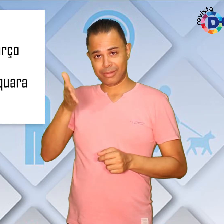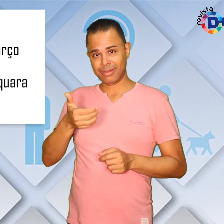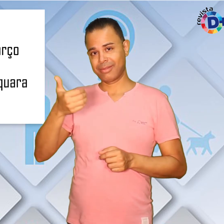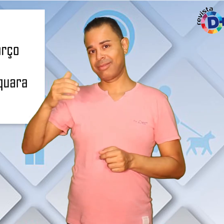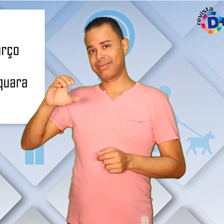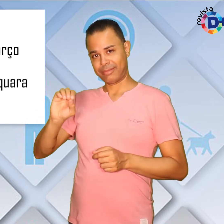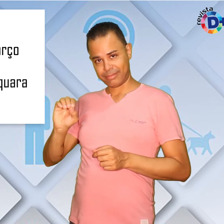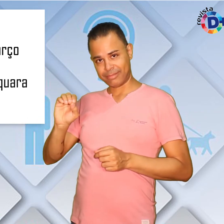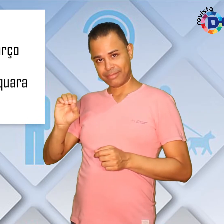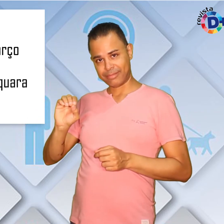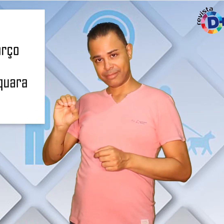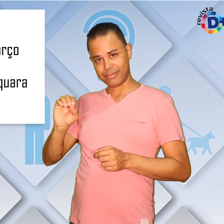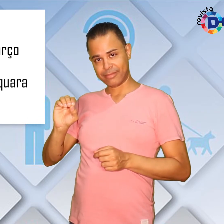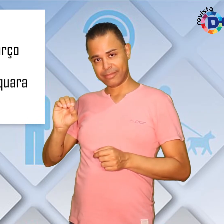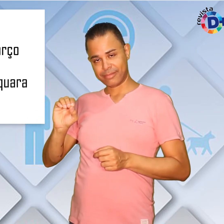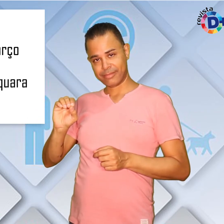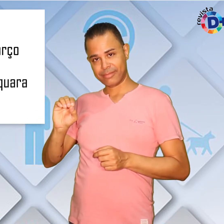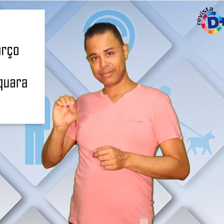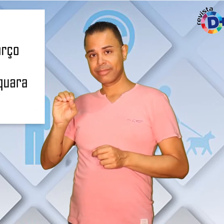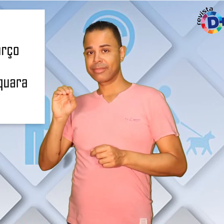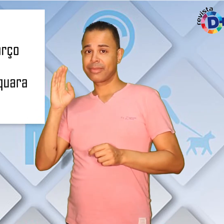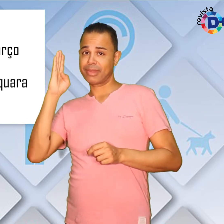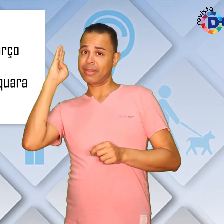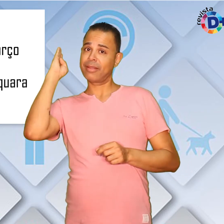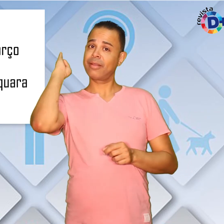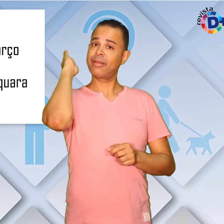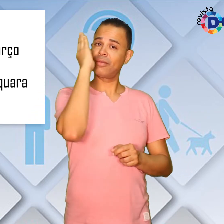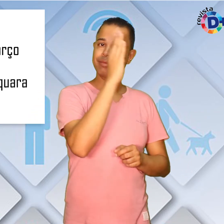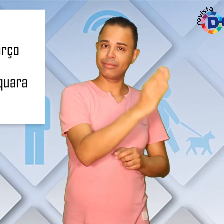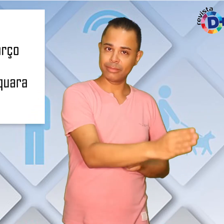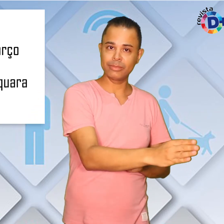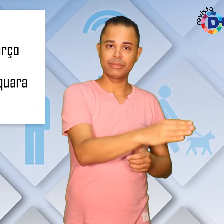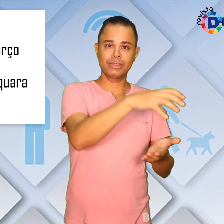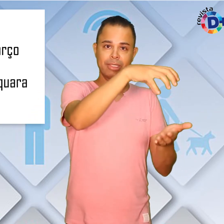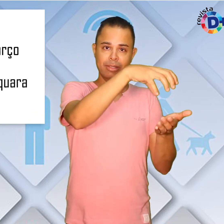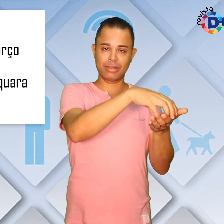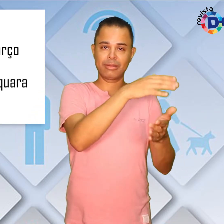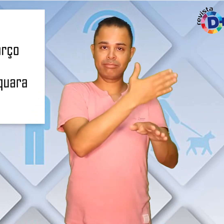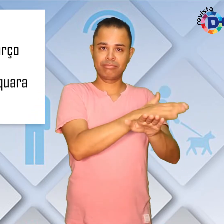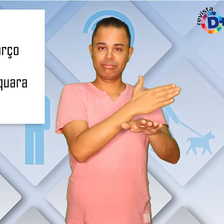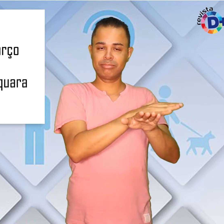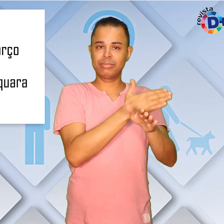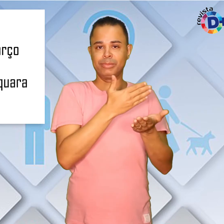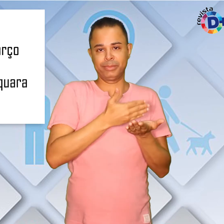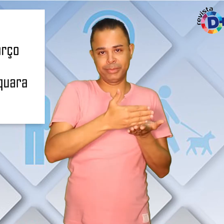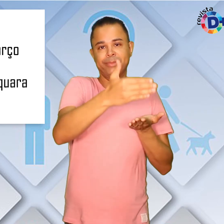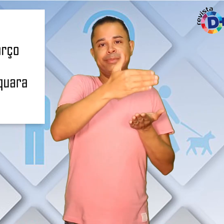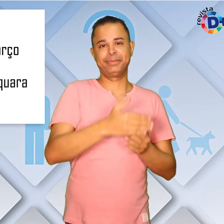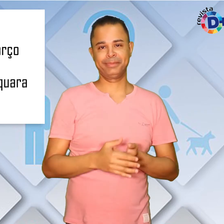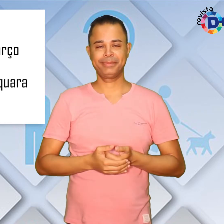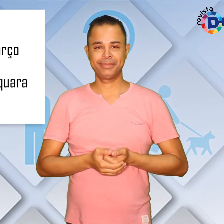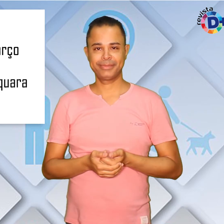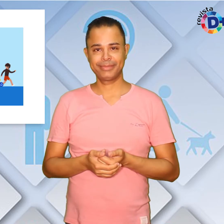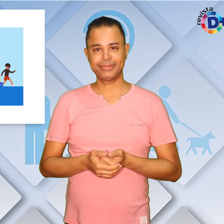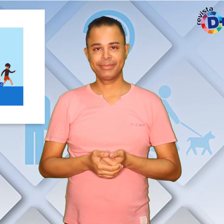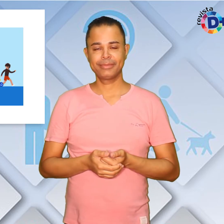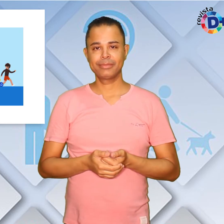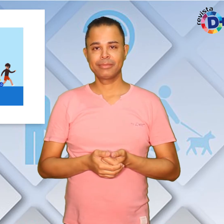10 centro paralímpico metrô jabaquara começa a operar a previsão